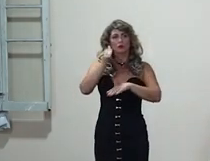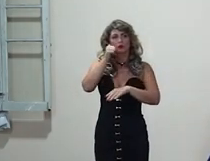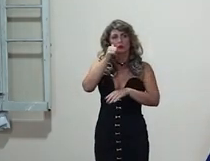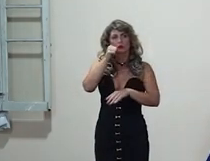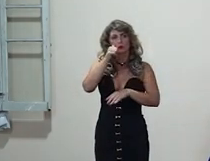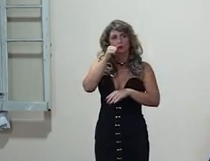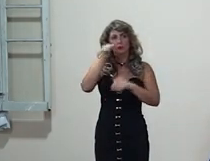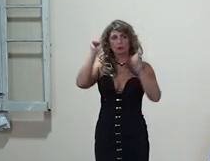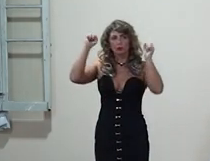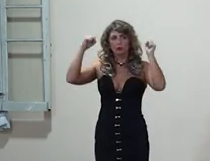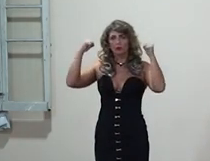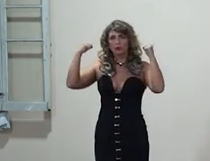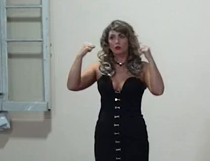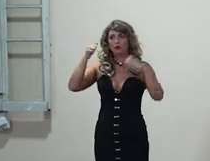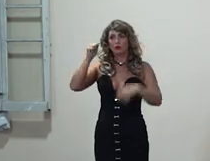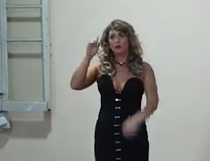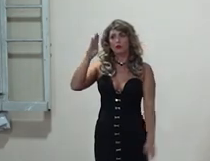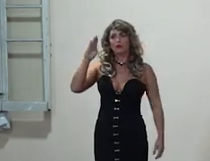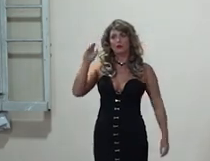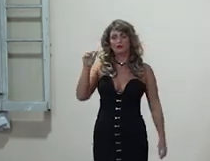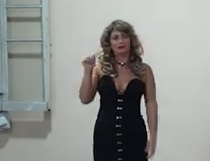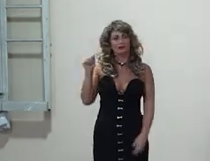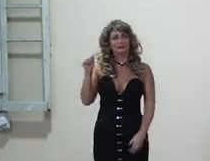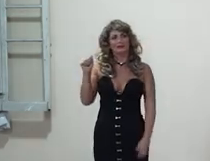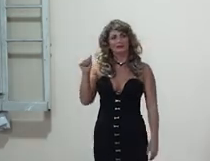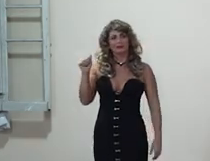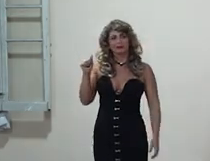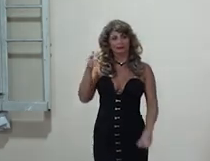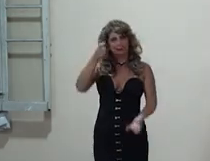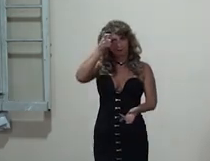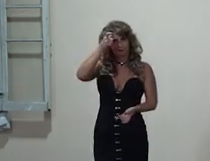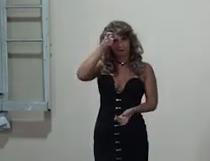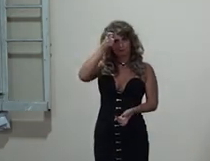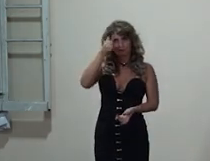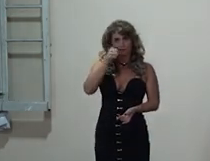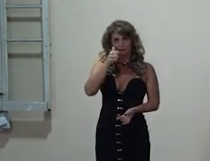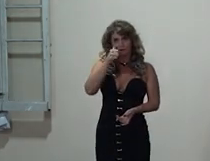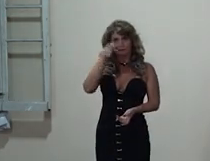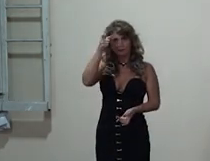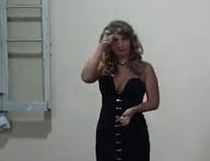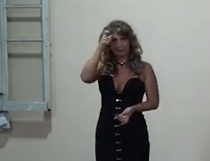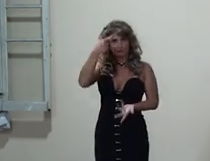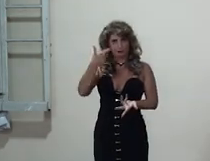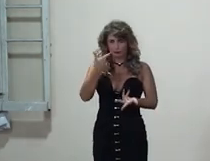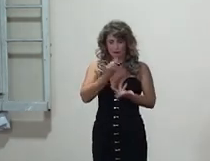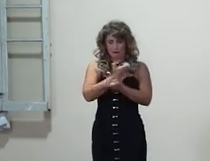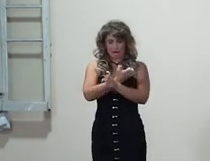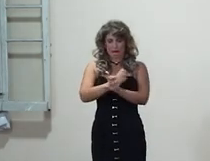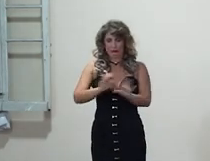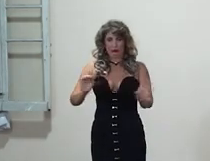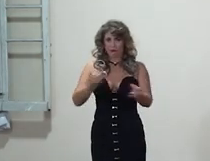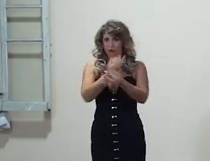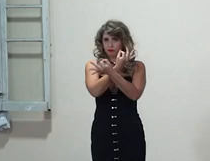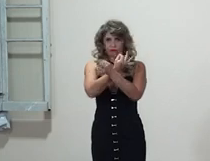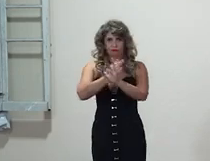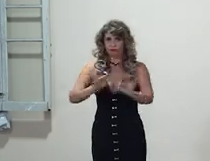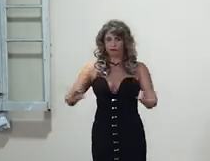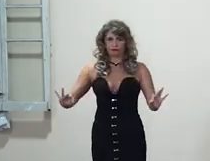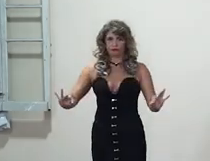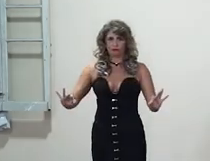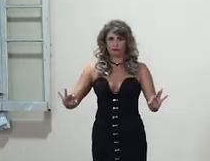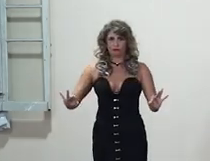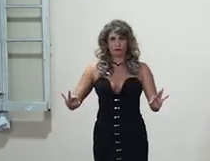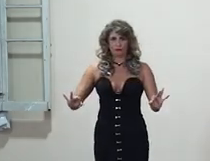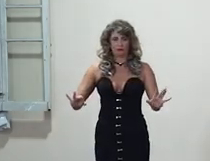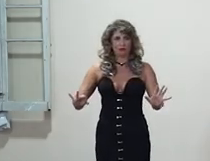aba, porque ela é um horror, ela fez, assim, horrores. Ela pesou a mão